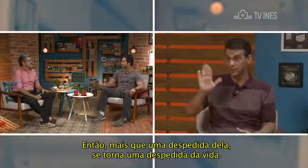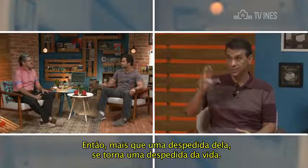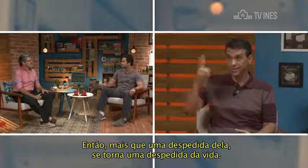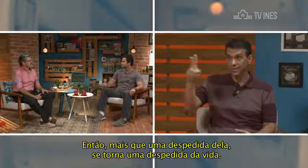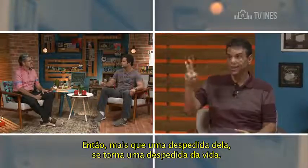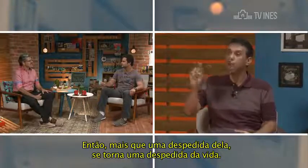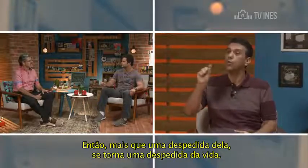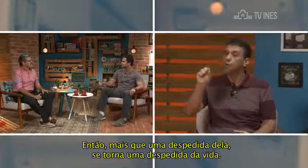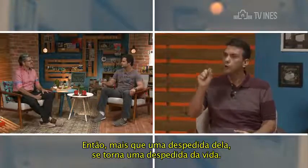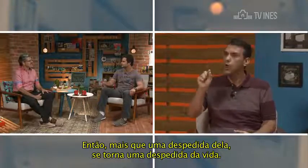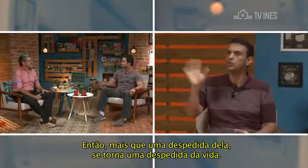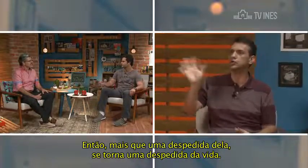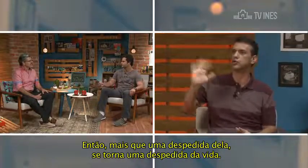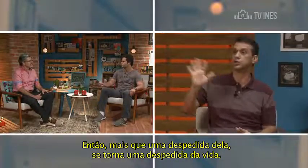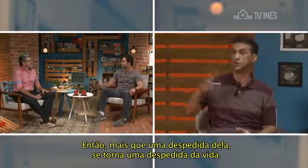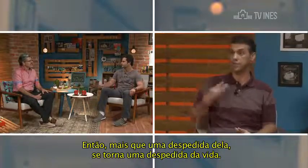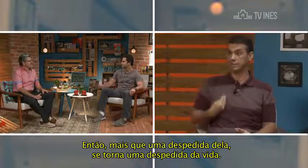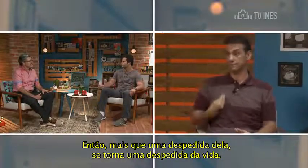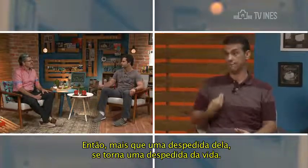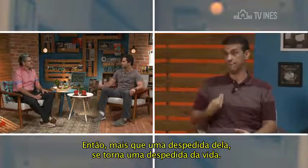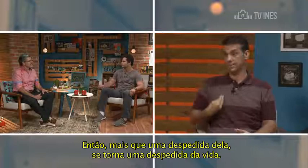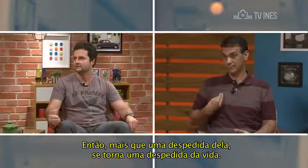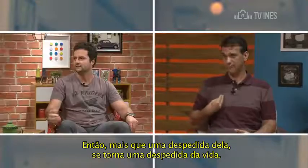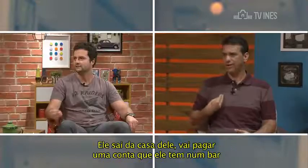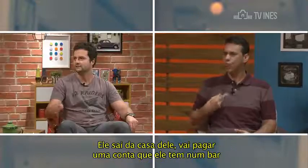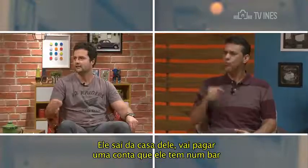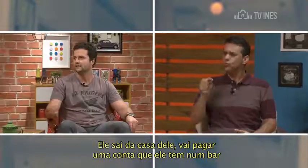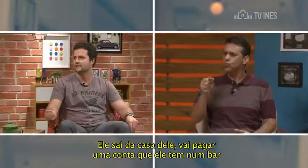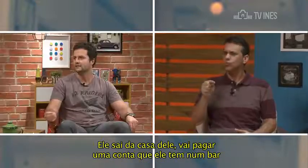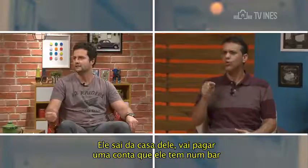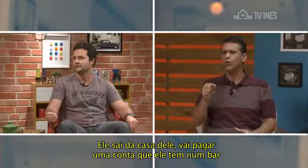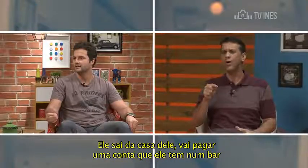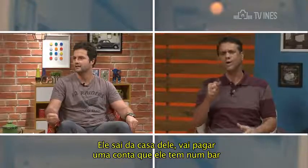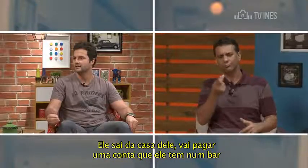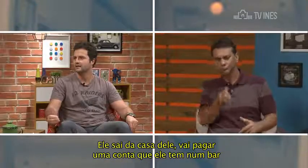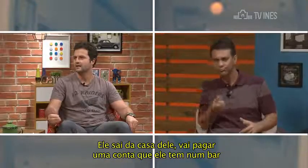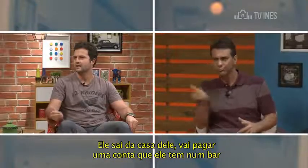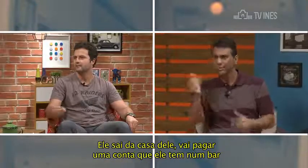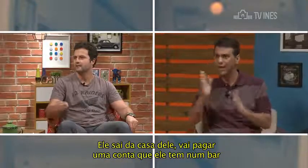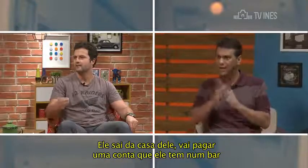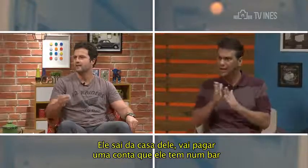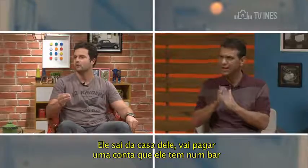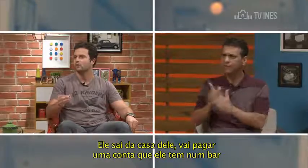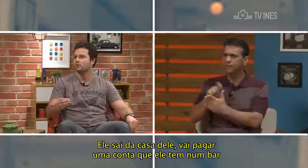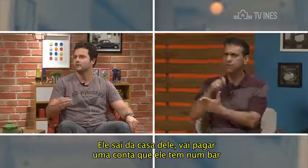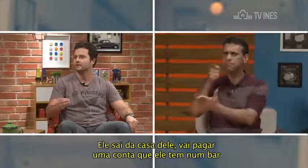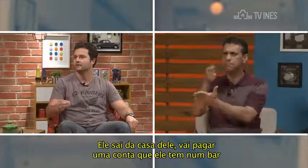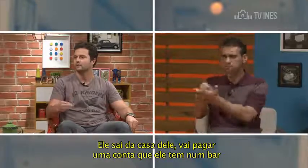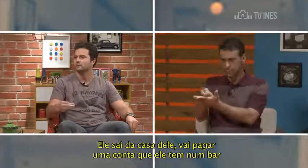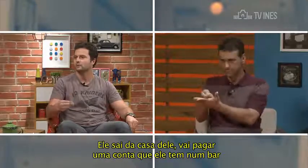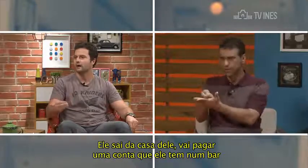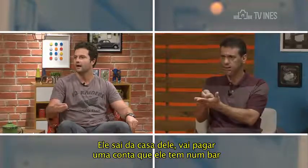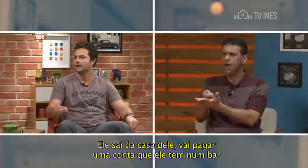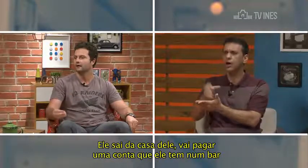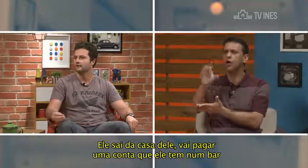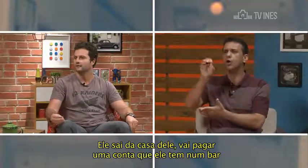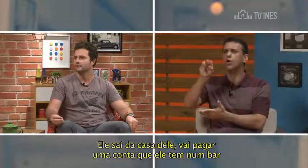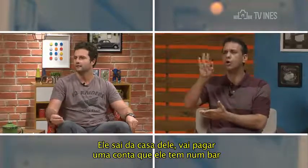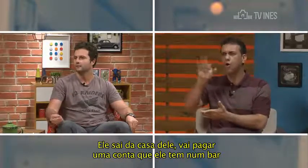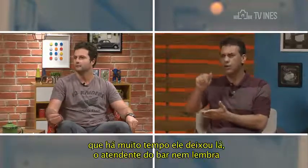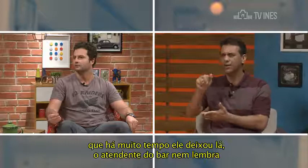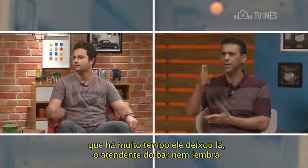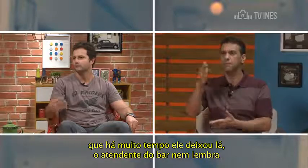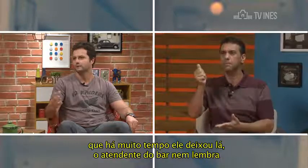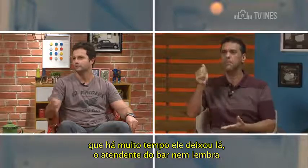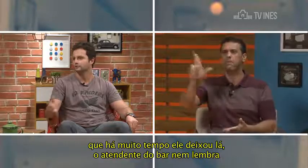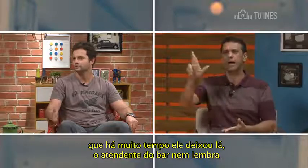dela, se torna uma despedida da vida. Então ele sai da casa dele, ele vai pagar uma conta que ele tem num bar,